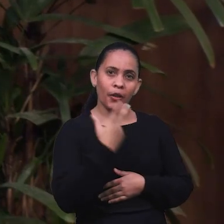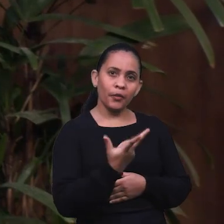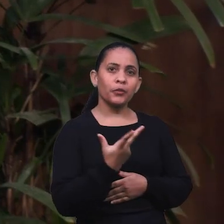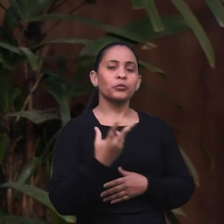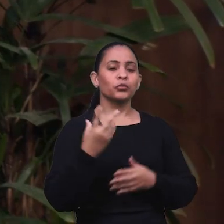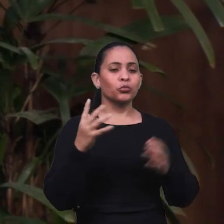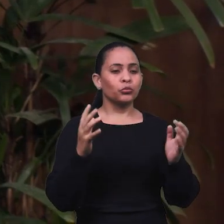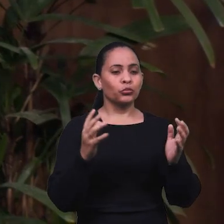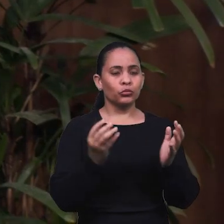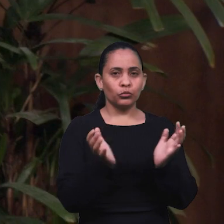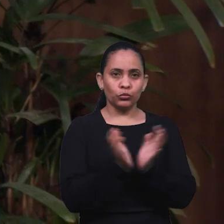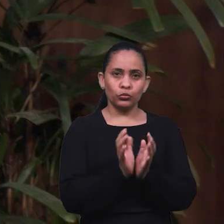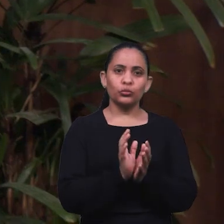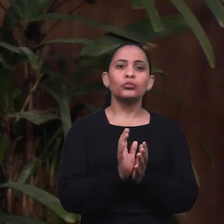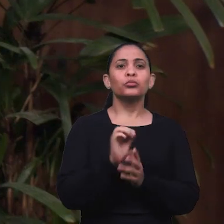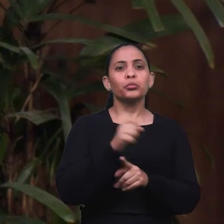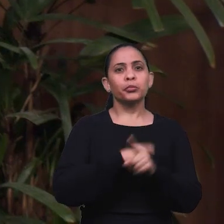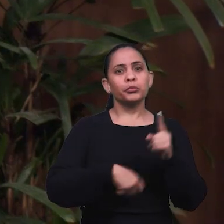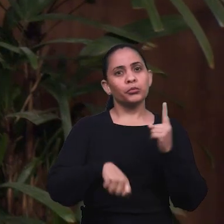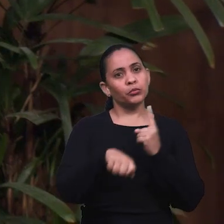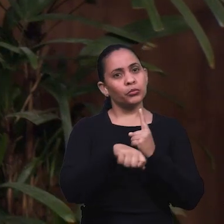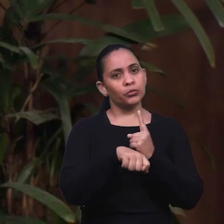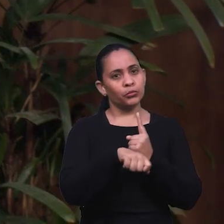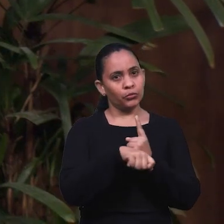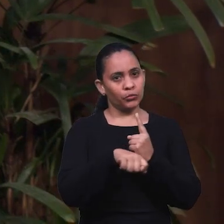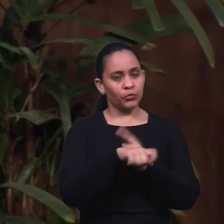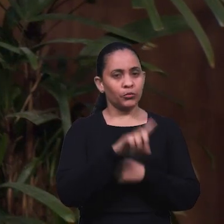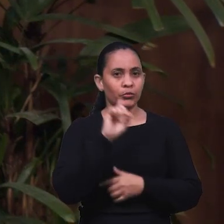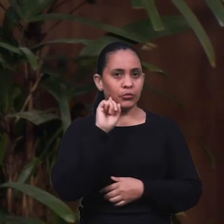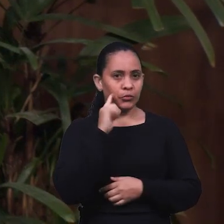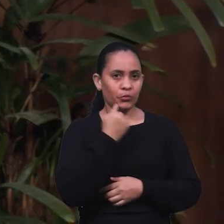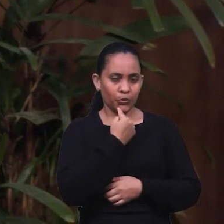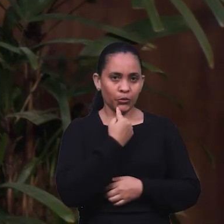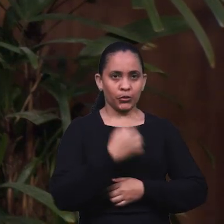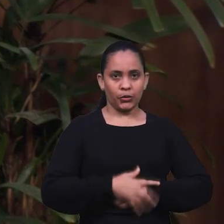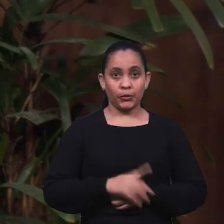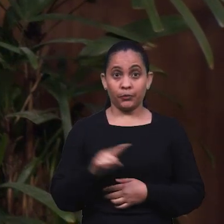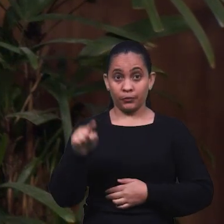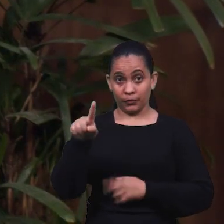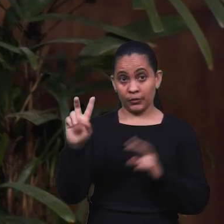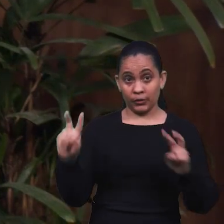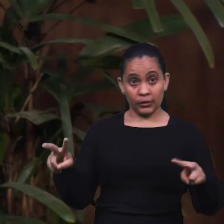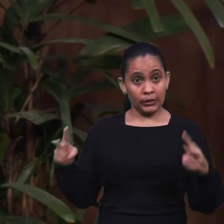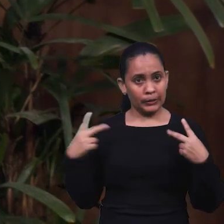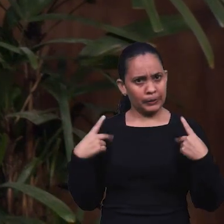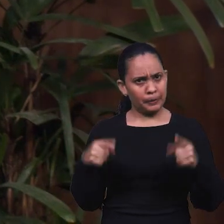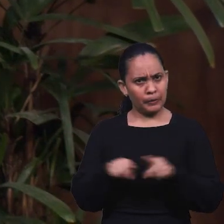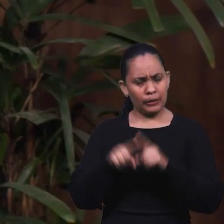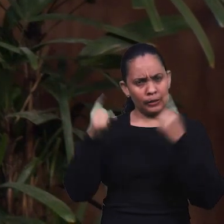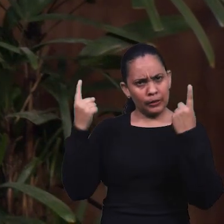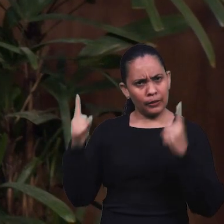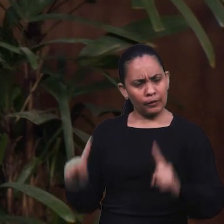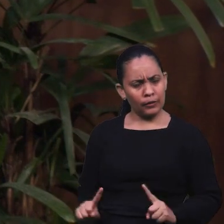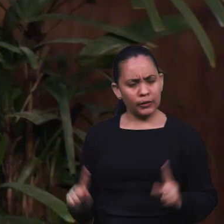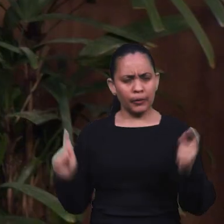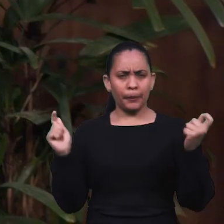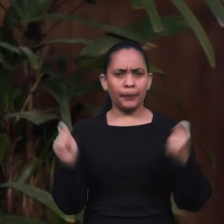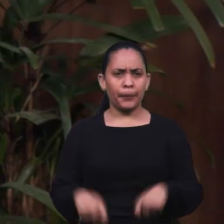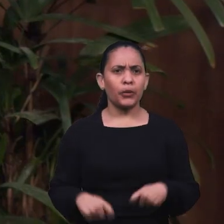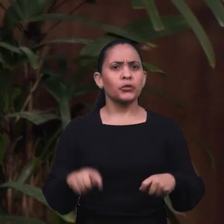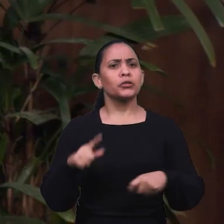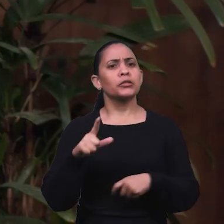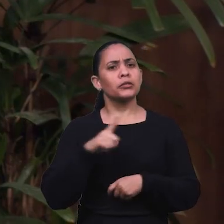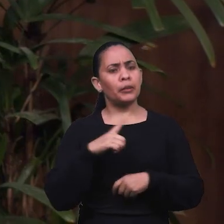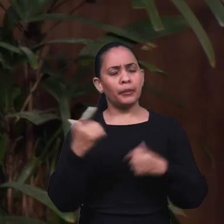a comunidade surda, sobre a língua de sinais. Mas também é para você que está nos assistindo, que tem uma deficiência, você também pode pegar